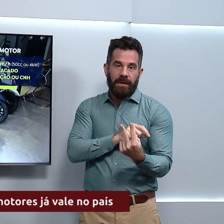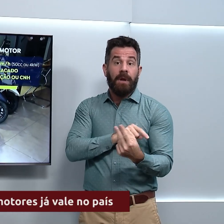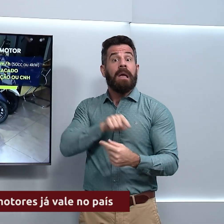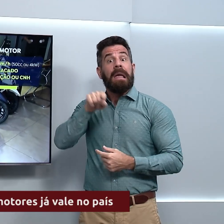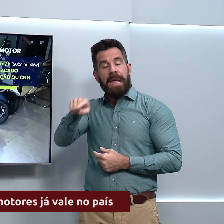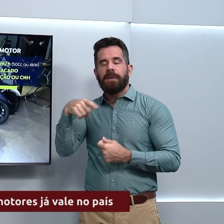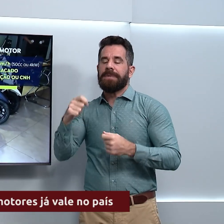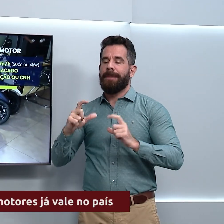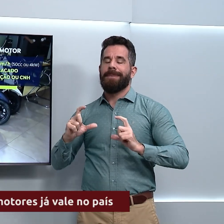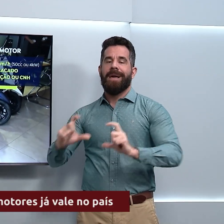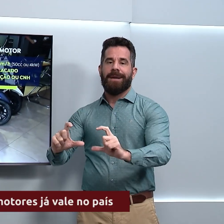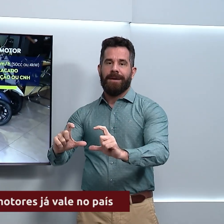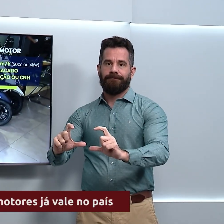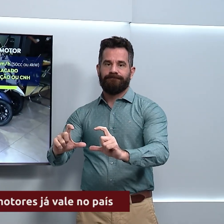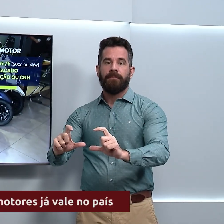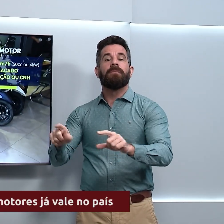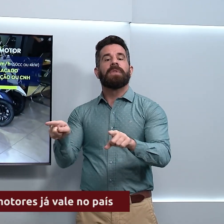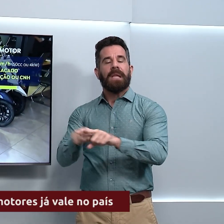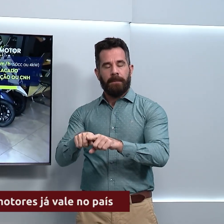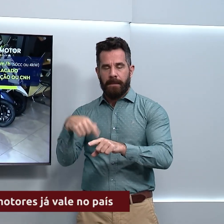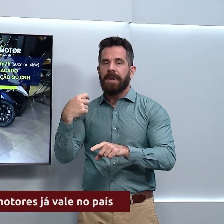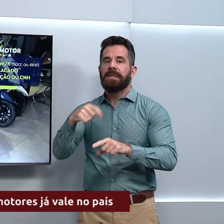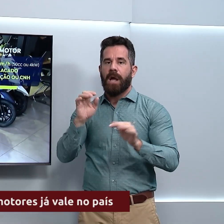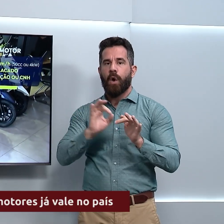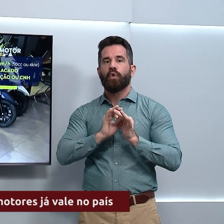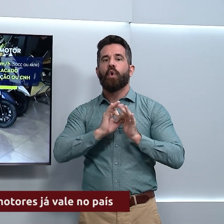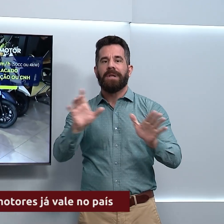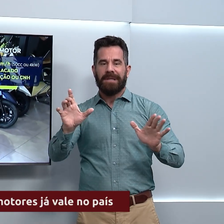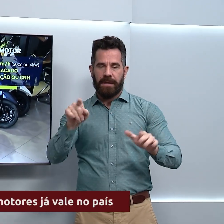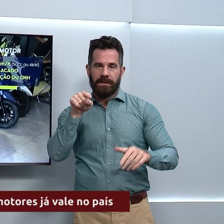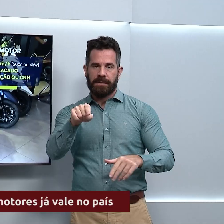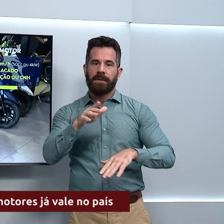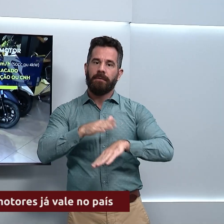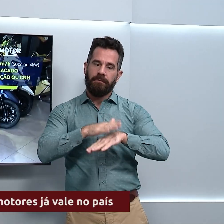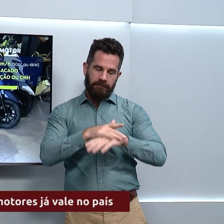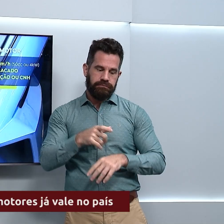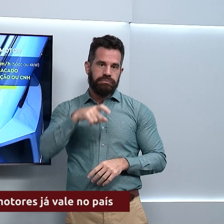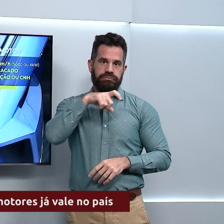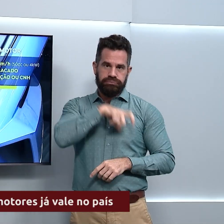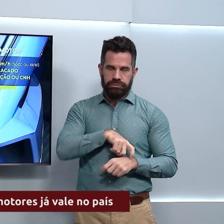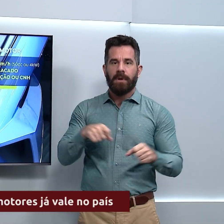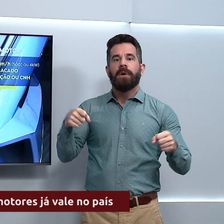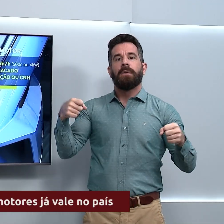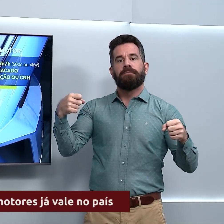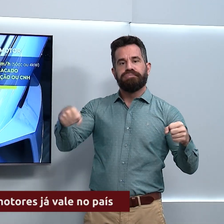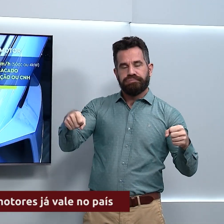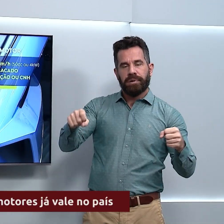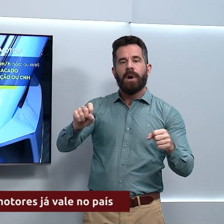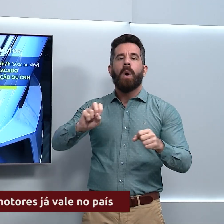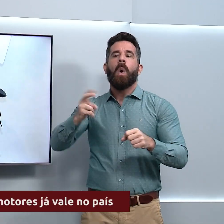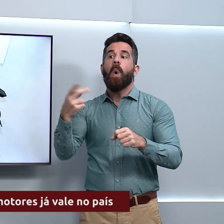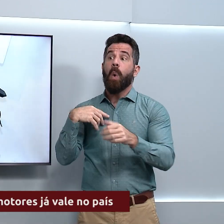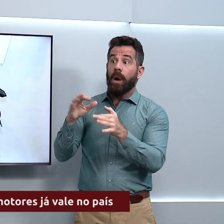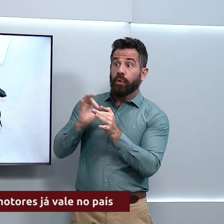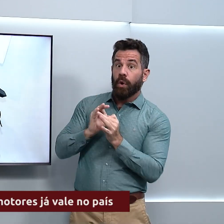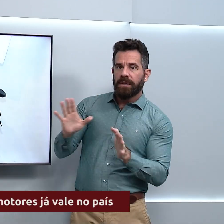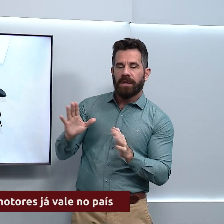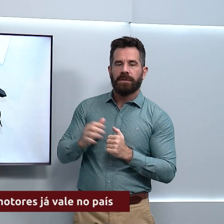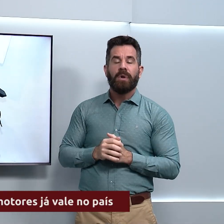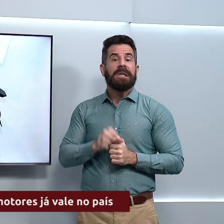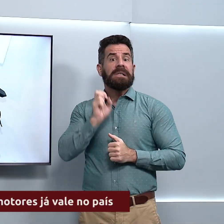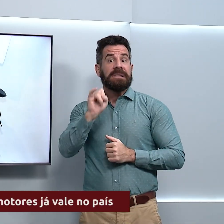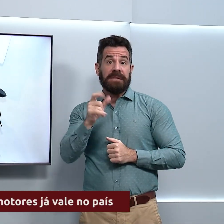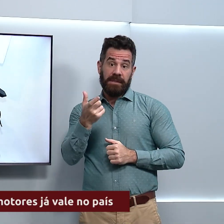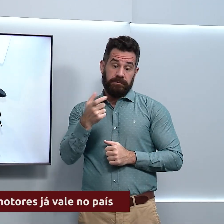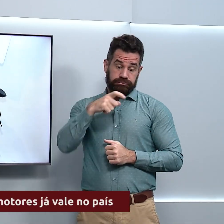ser emplacados, necessitam de uma autorização específica para pilotar ou carteira de habilitação. Quem pilotar